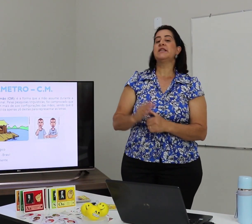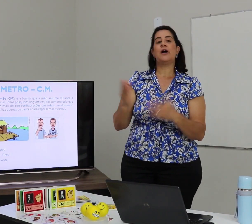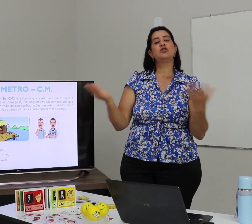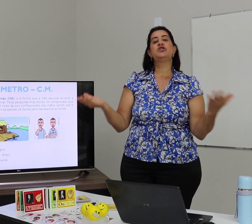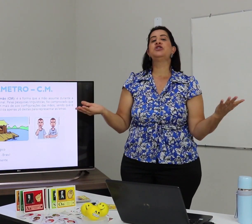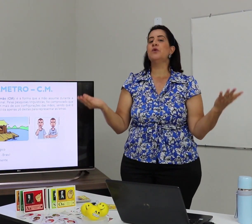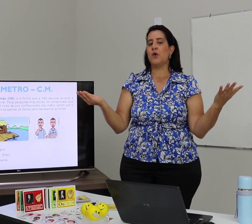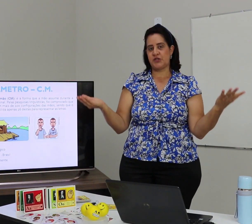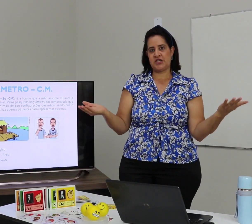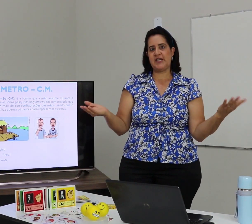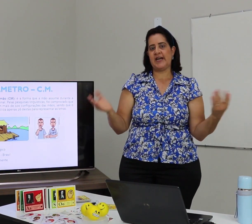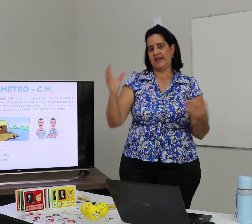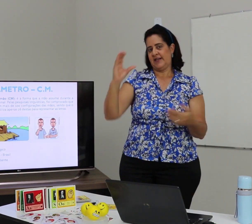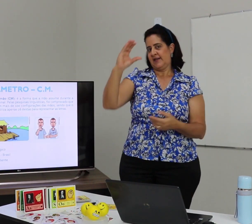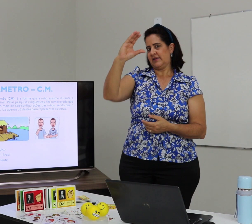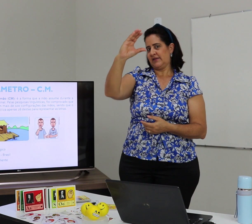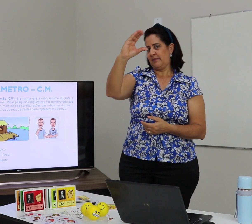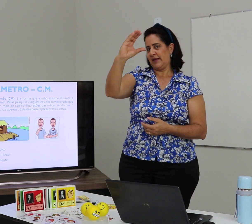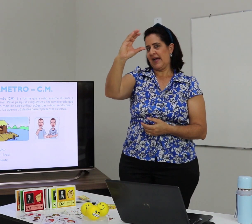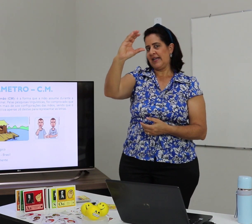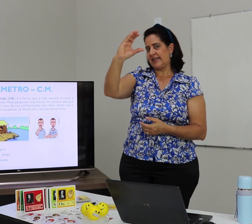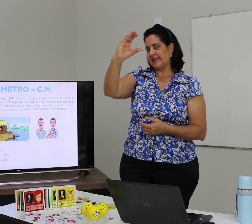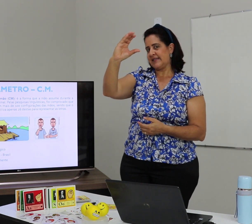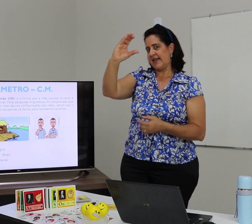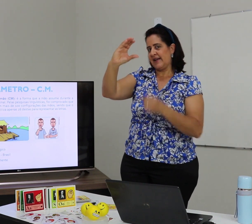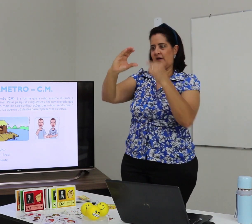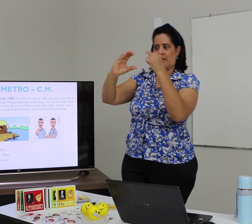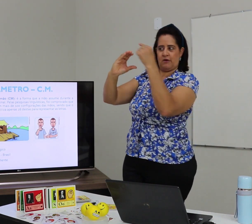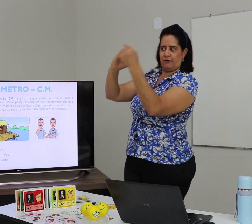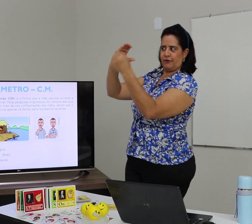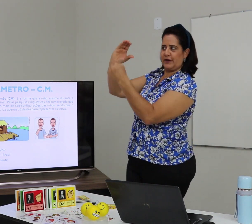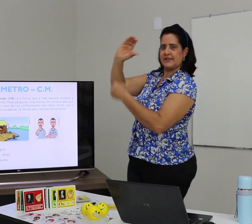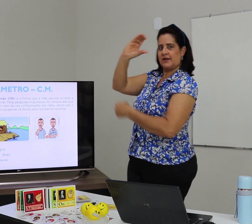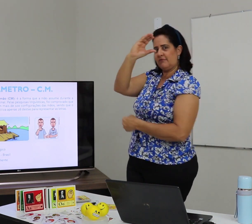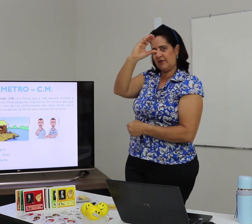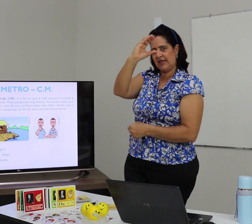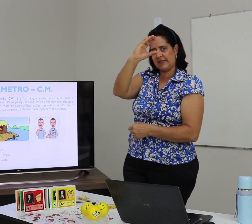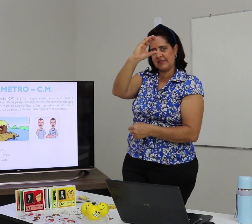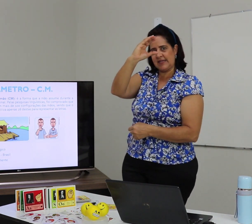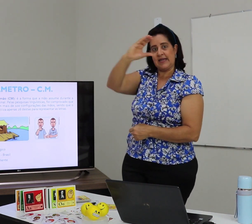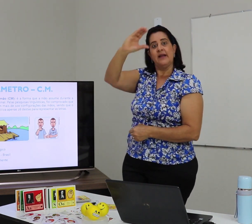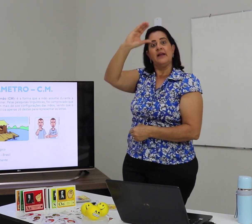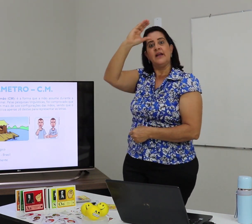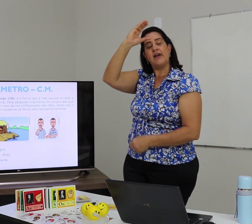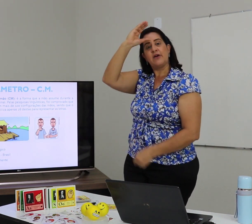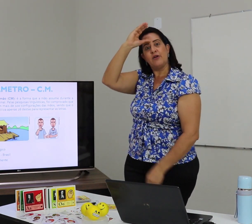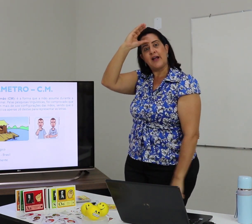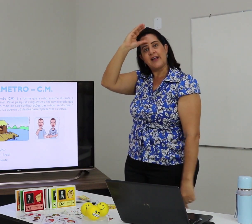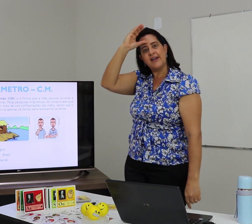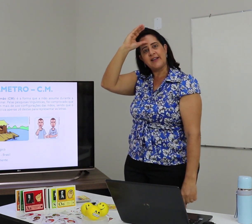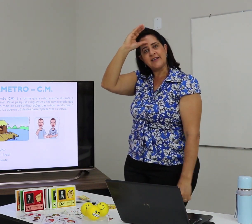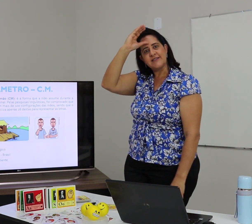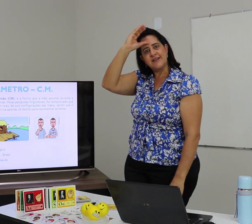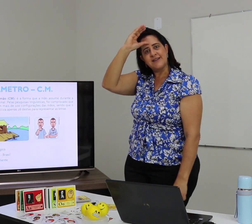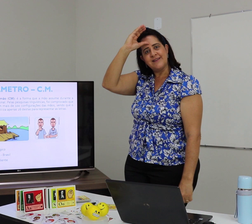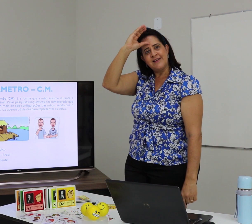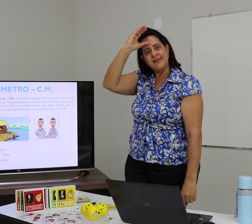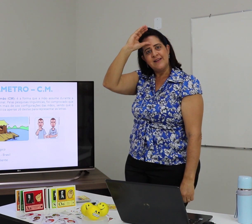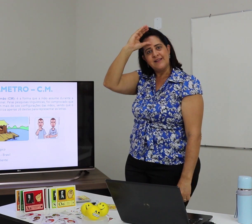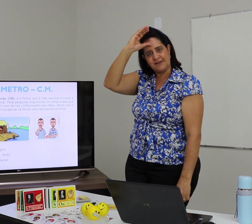sinal de tio ou tia. Você vai pegar a letra C, ó, configuração, letra C, e vai colocar aqui na testa. Tá